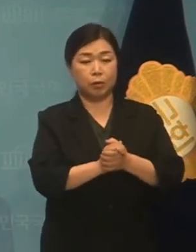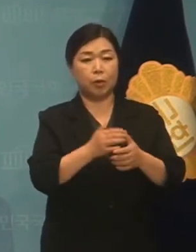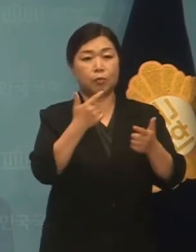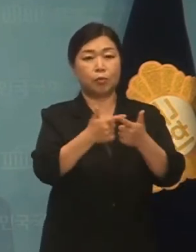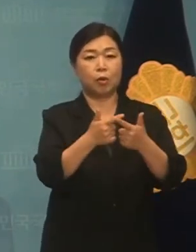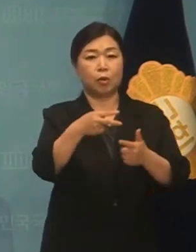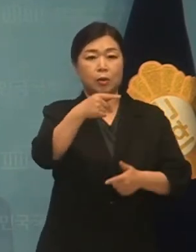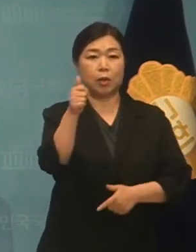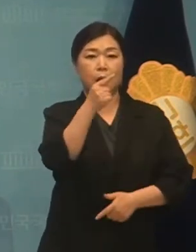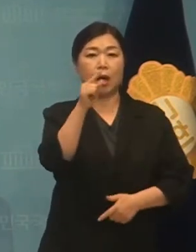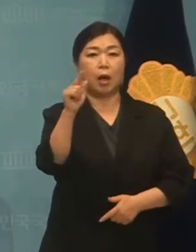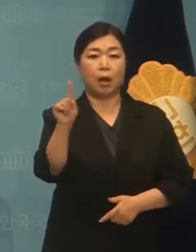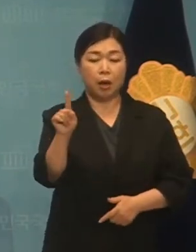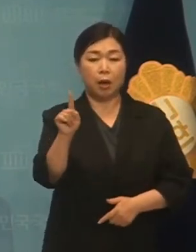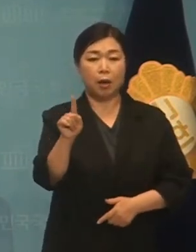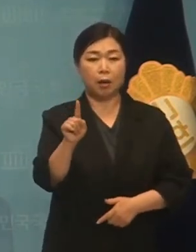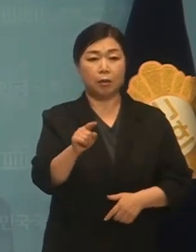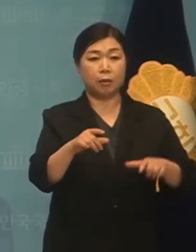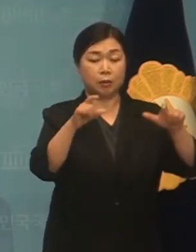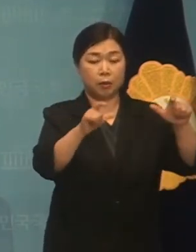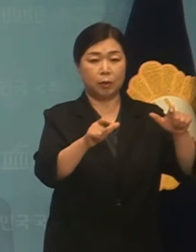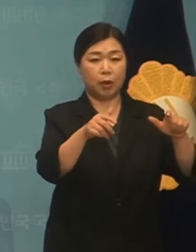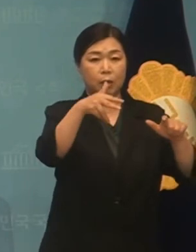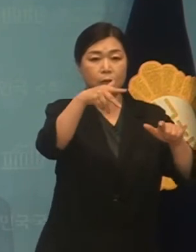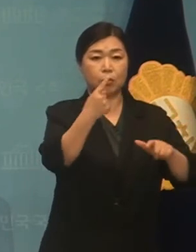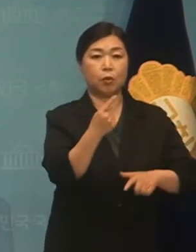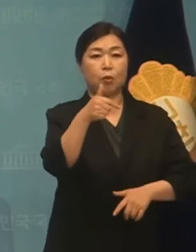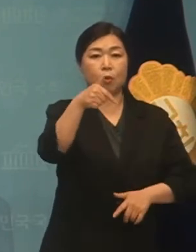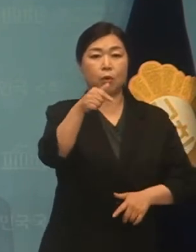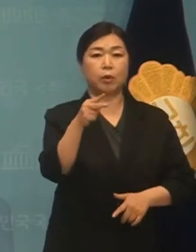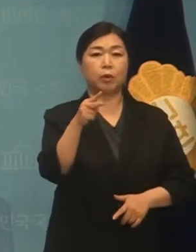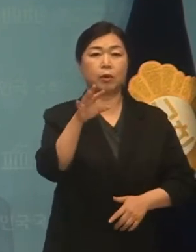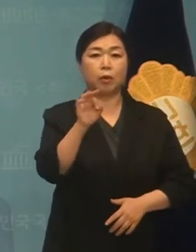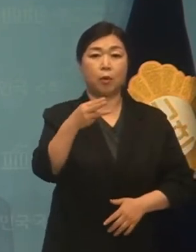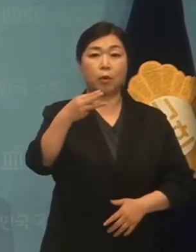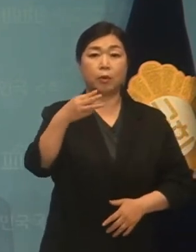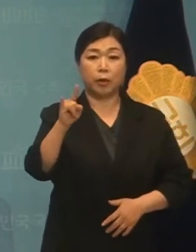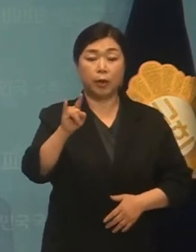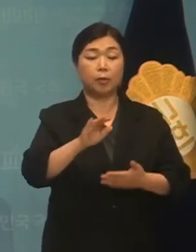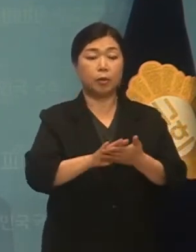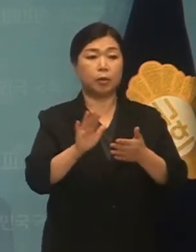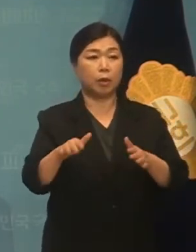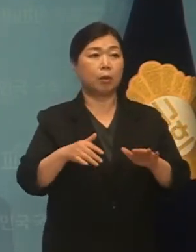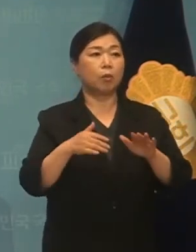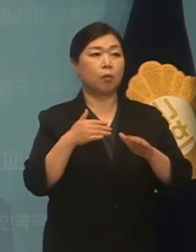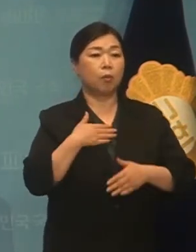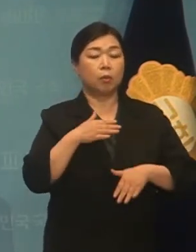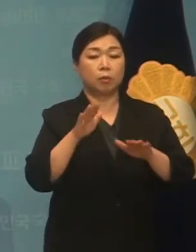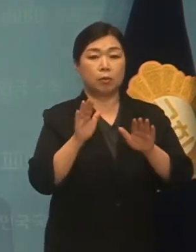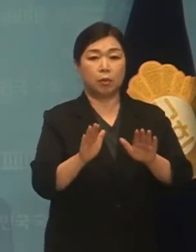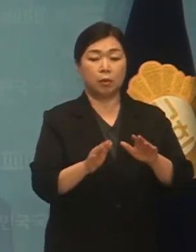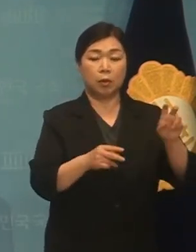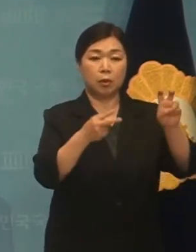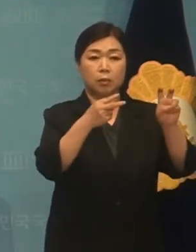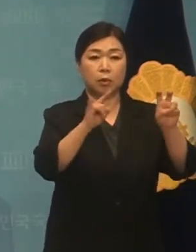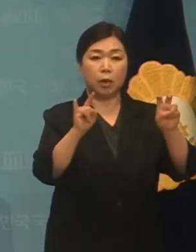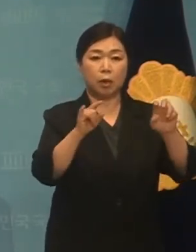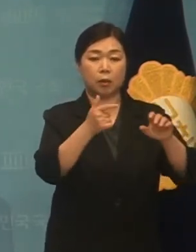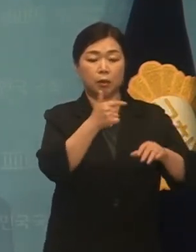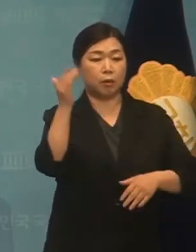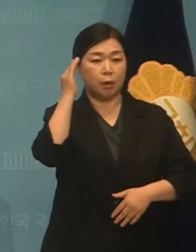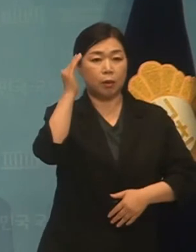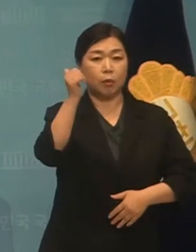부산 사하구을 조경태입니다. 오늘 저는 20대